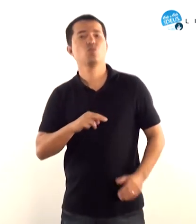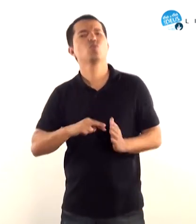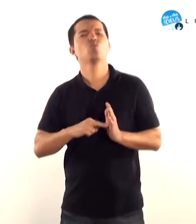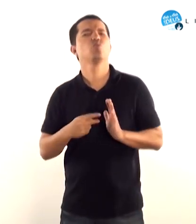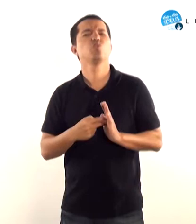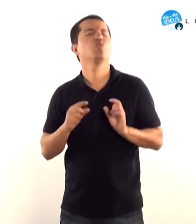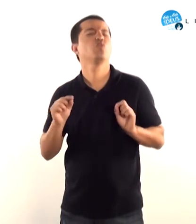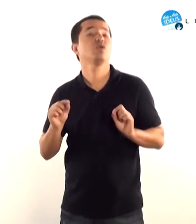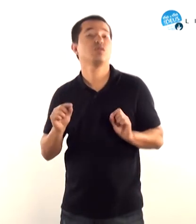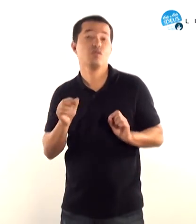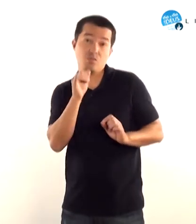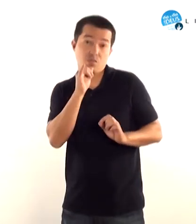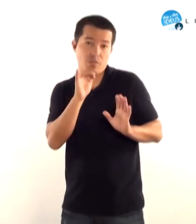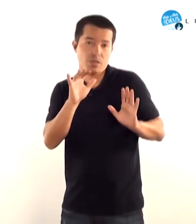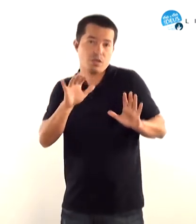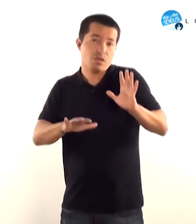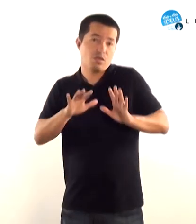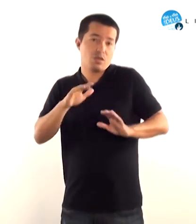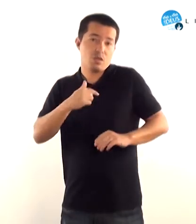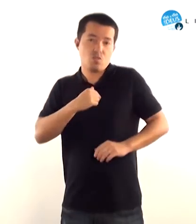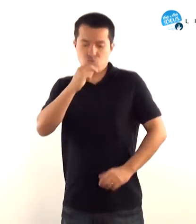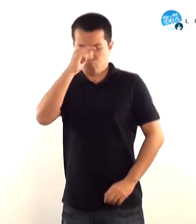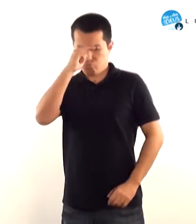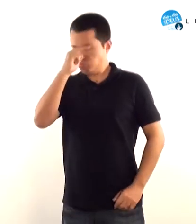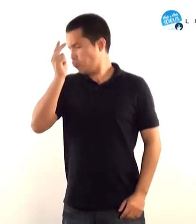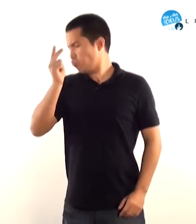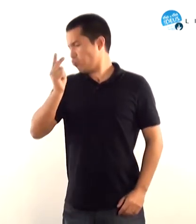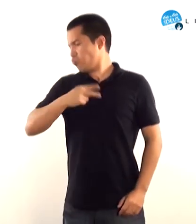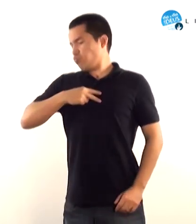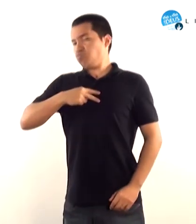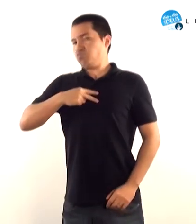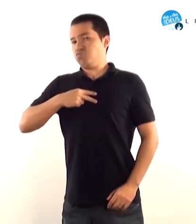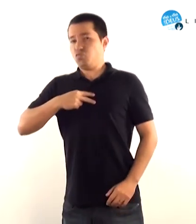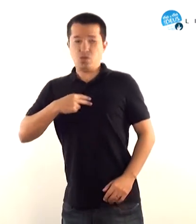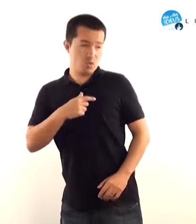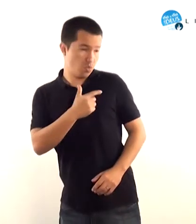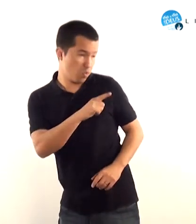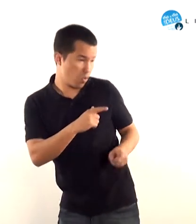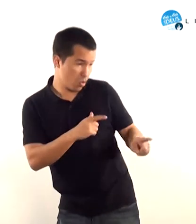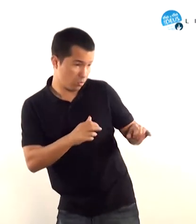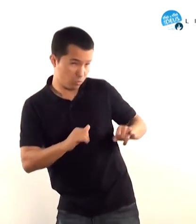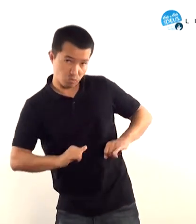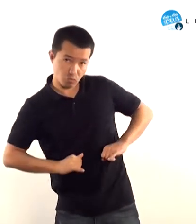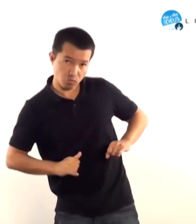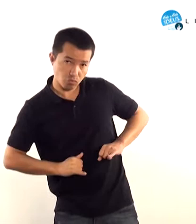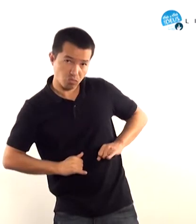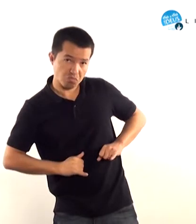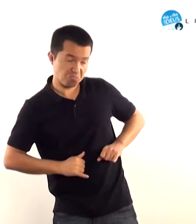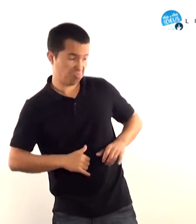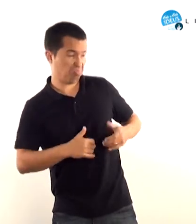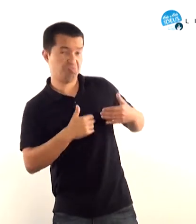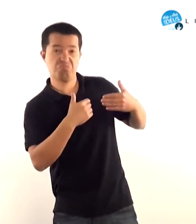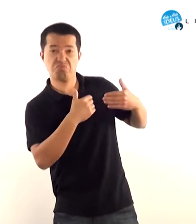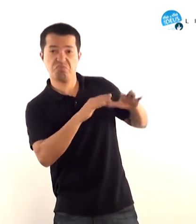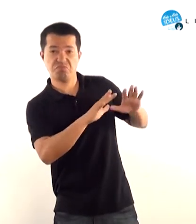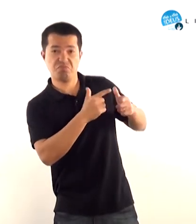misericórdia? É quando o meu direito é mais importante do que a vida do outro. Quando eu